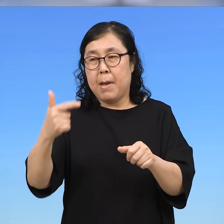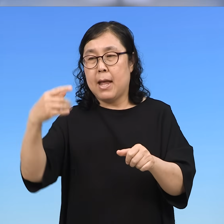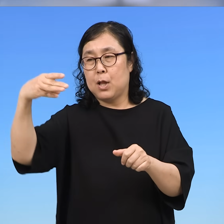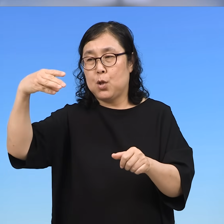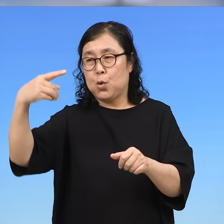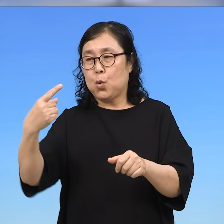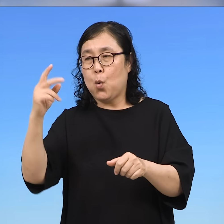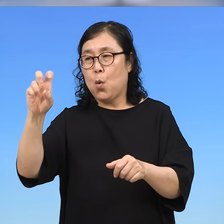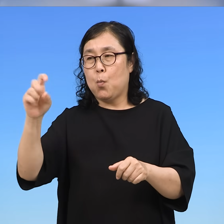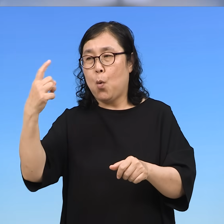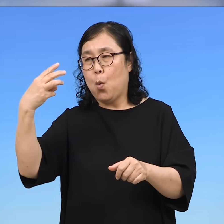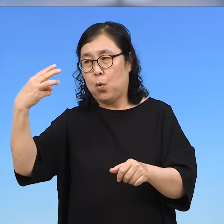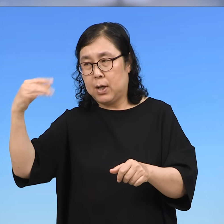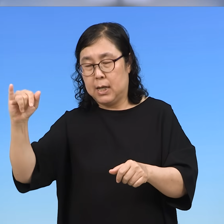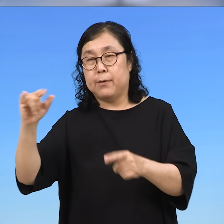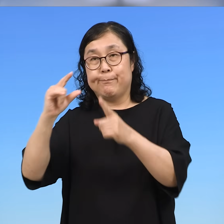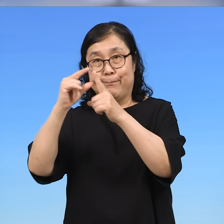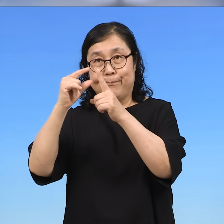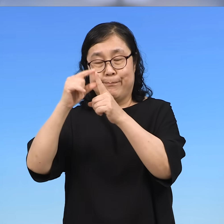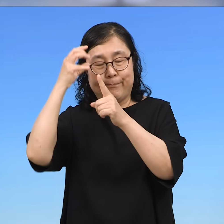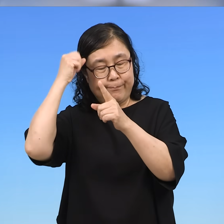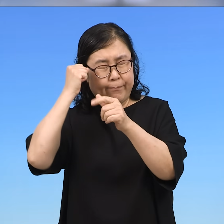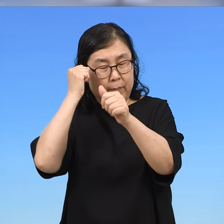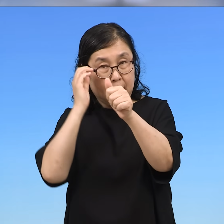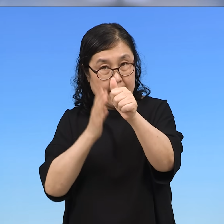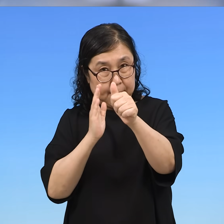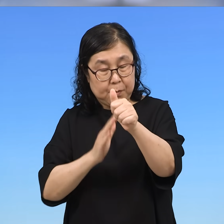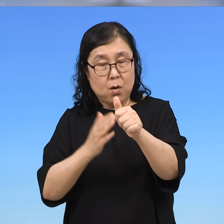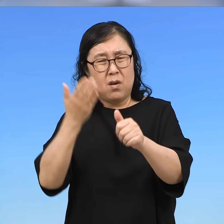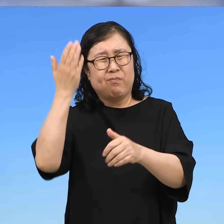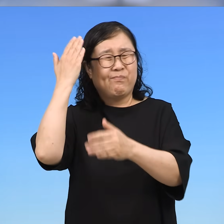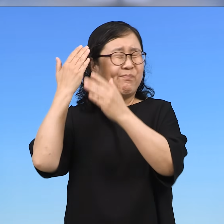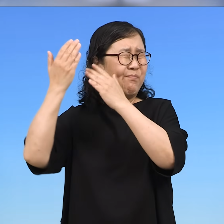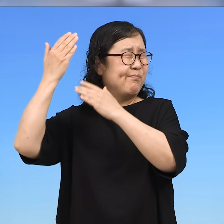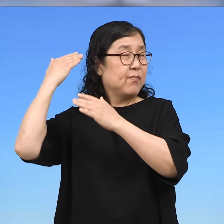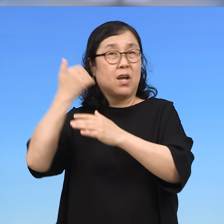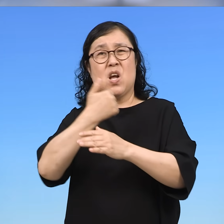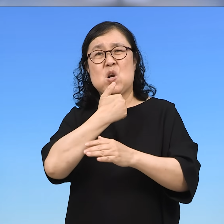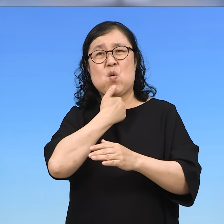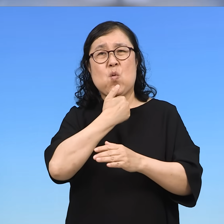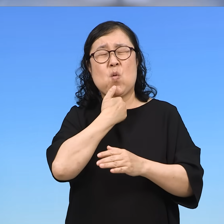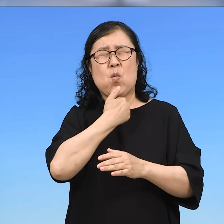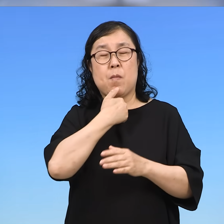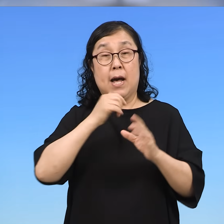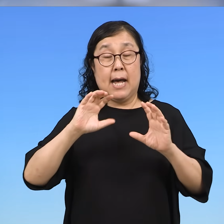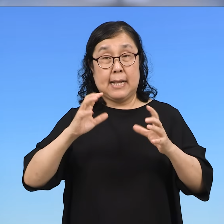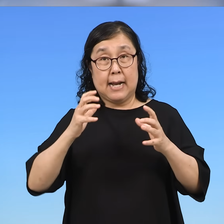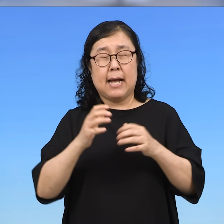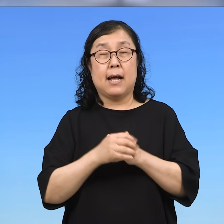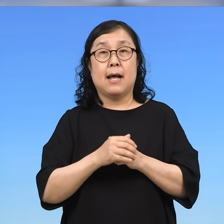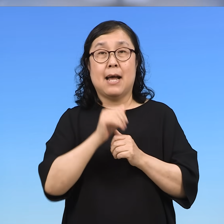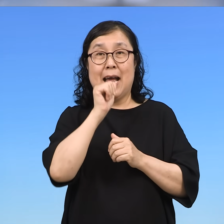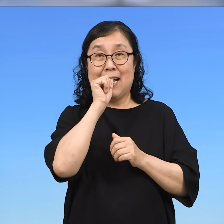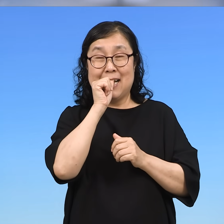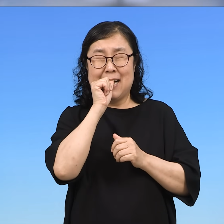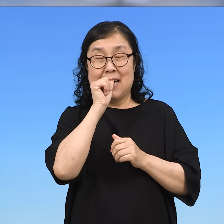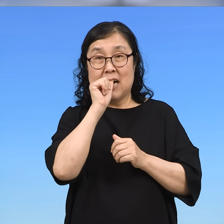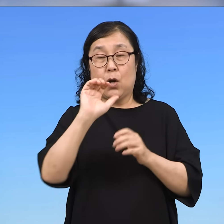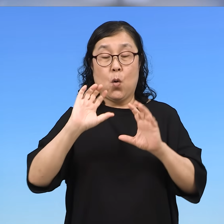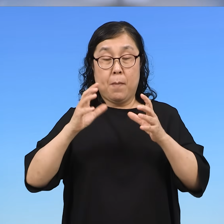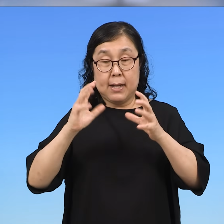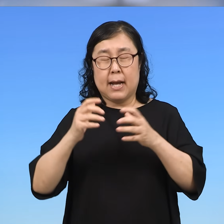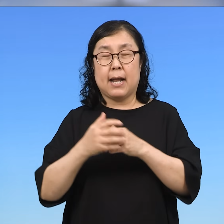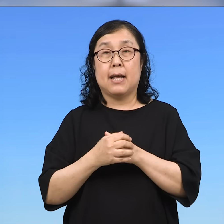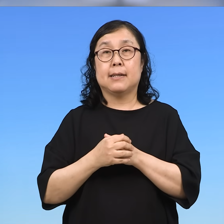최근에도 제가 어느 글을 읽으니까요, 그 옛날 로마에서는 이제 전쟁에서 승리를 거두지 않습니까? 그러면